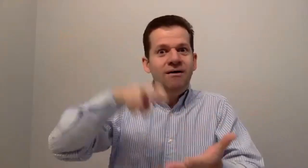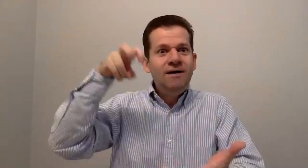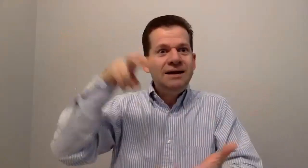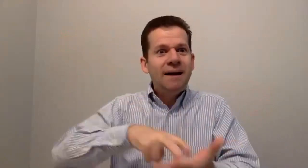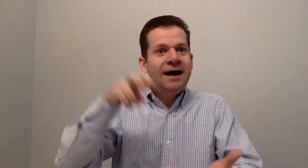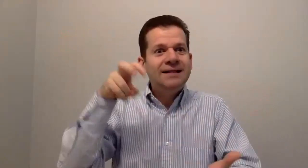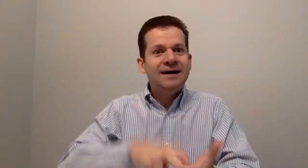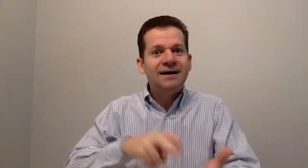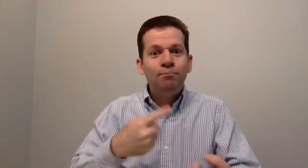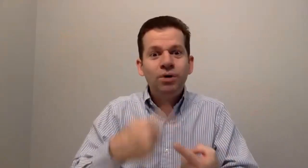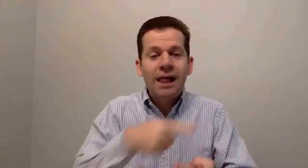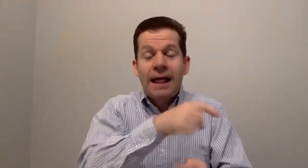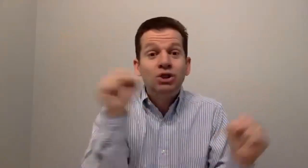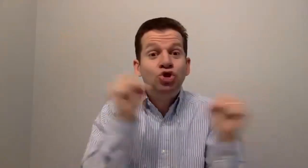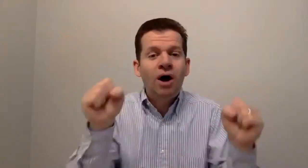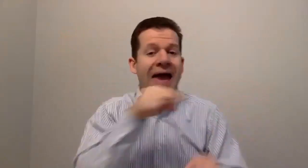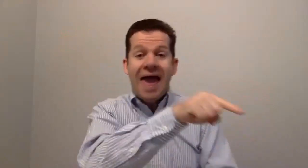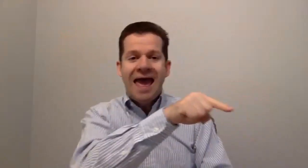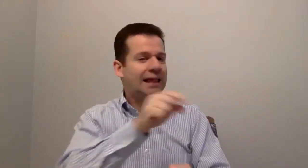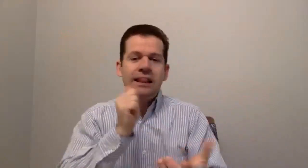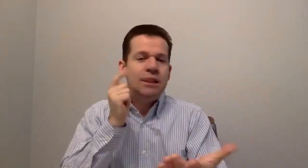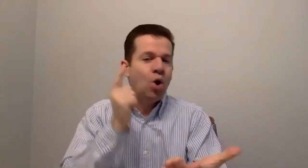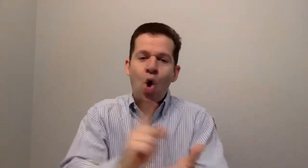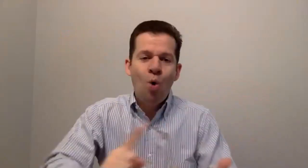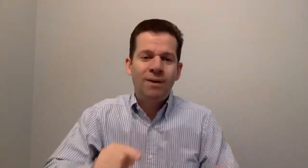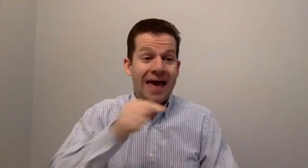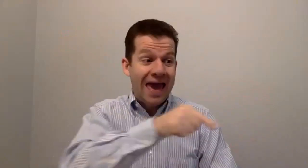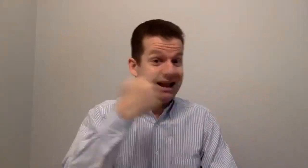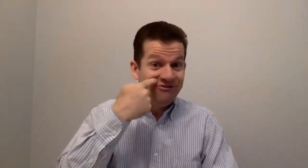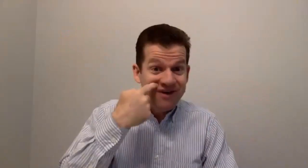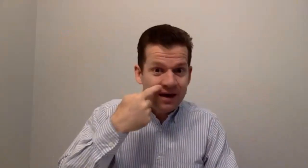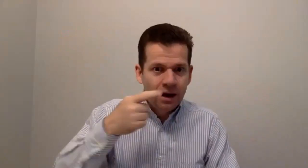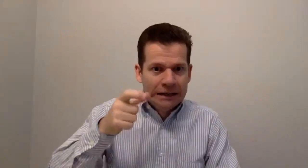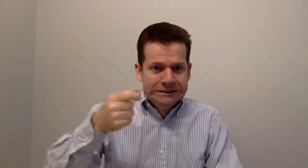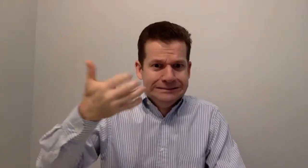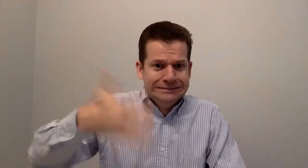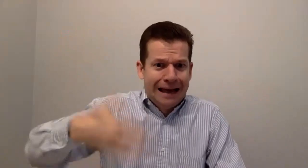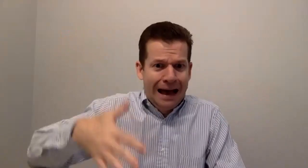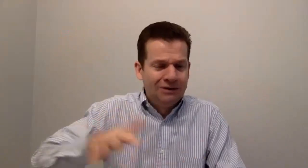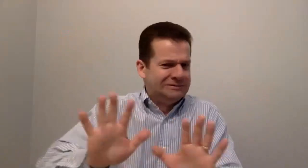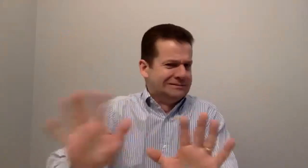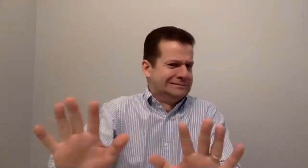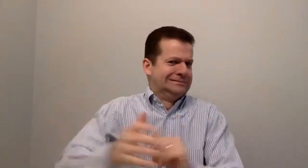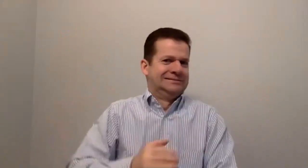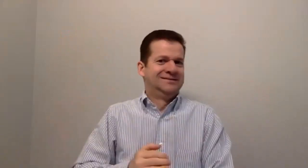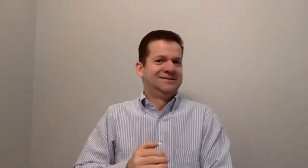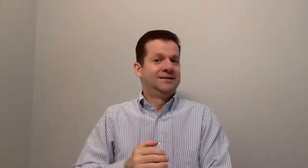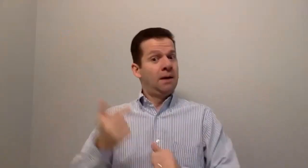tão animada. Porque ela não compra. Ela vê caro.